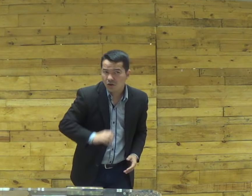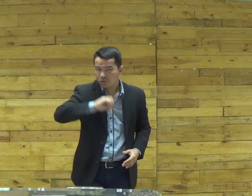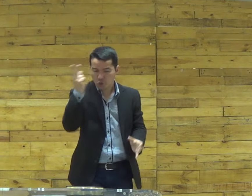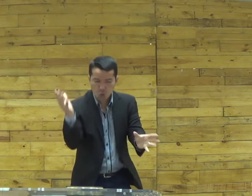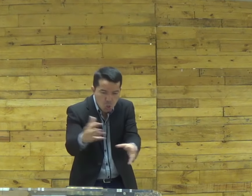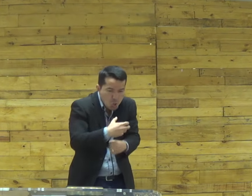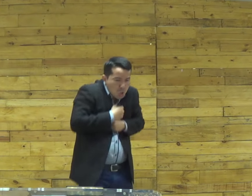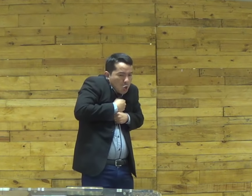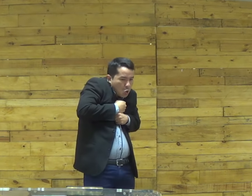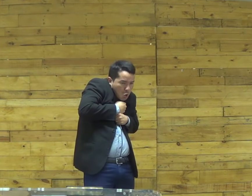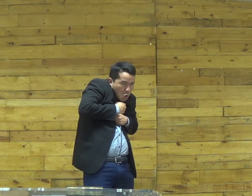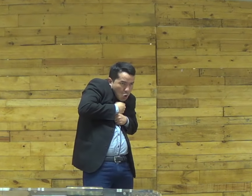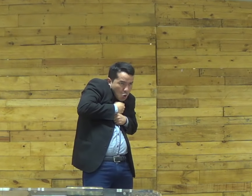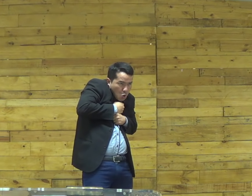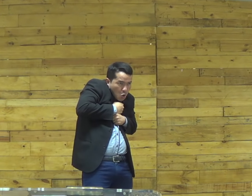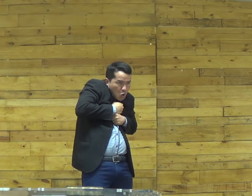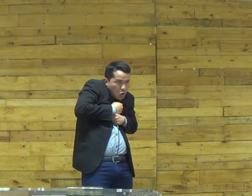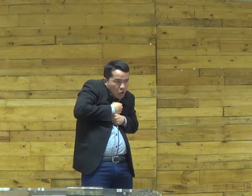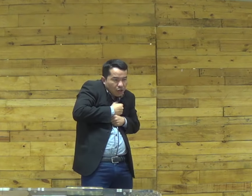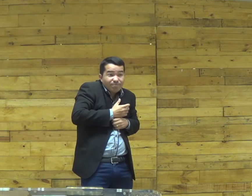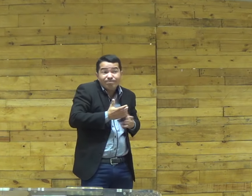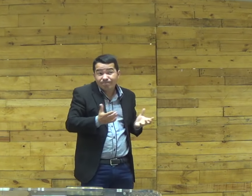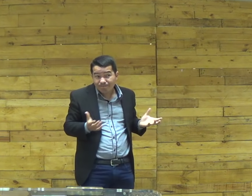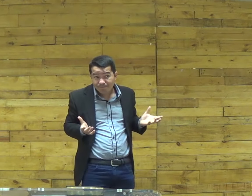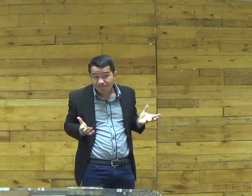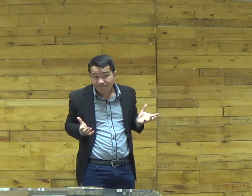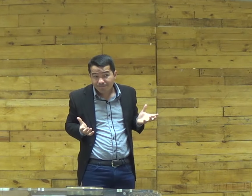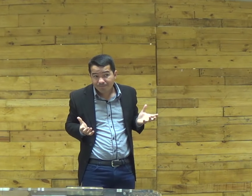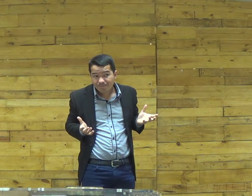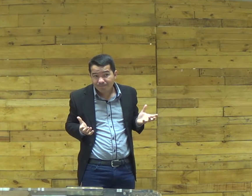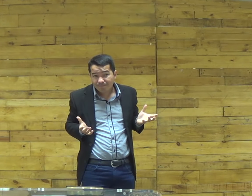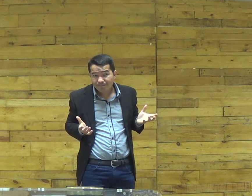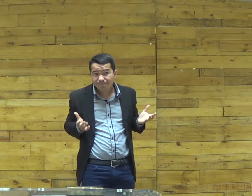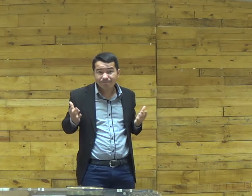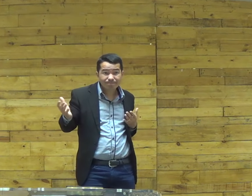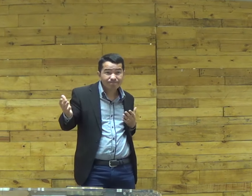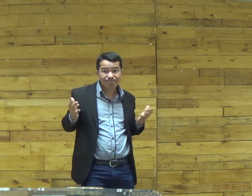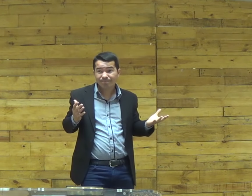lembrar das coisas que Jesus diz. Você não pode reter as bênçãos.